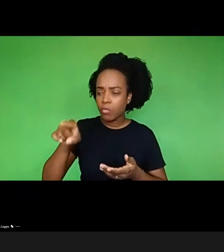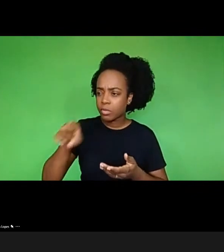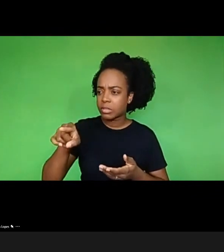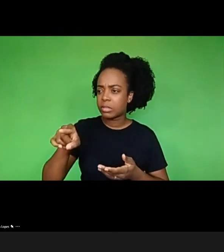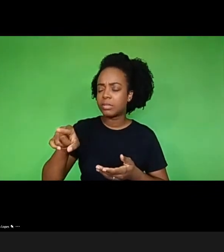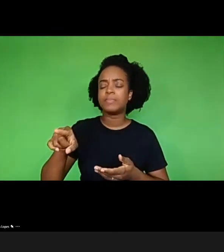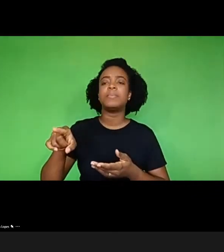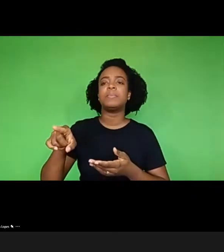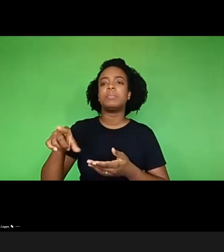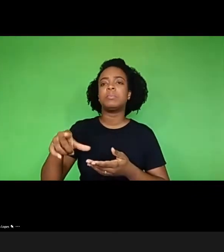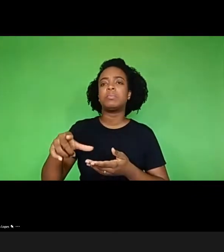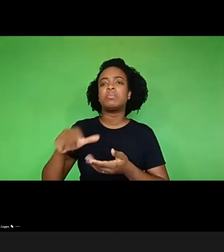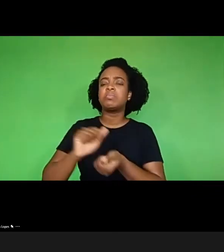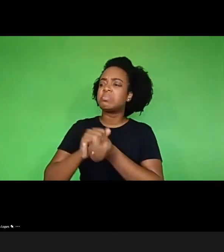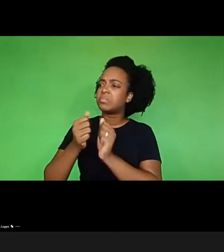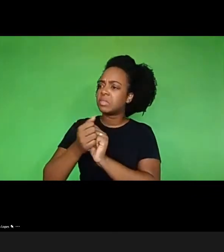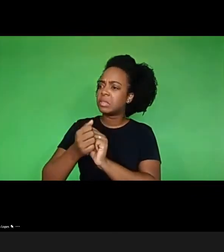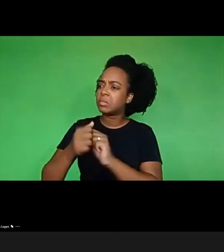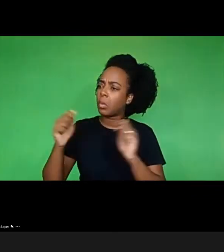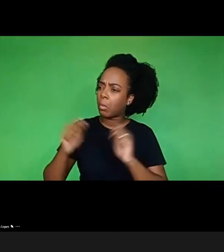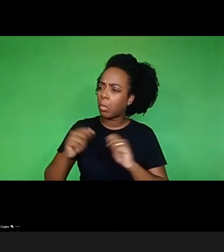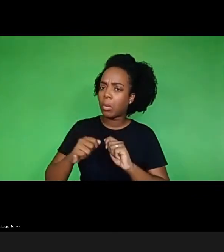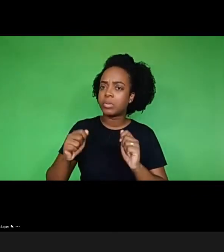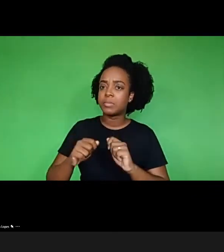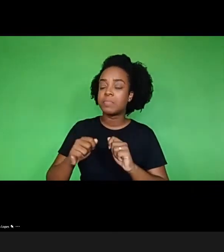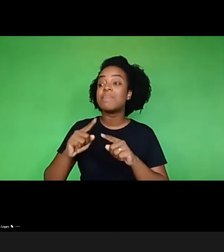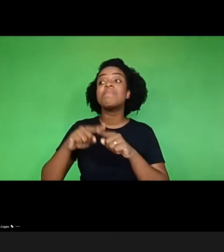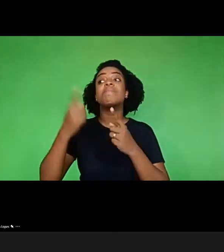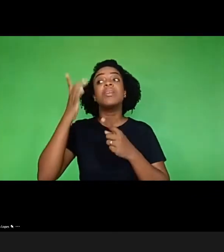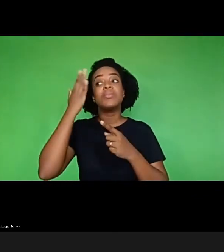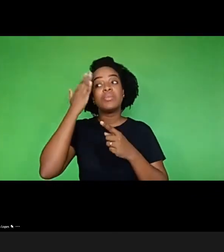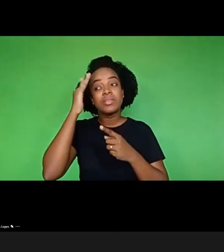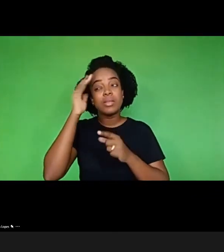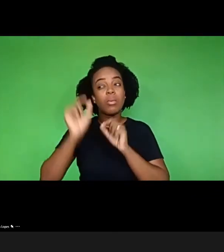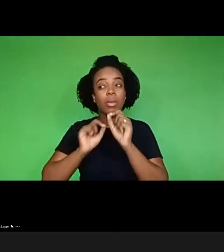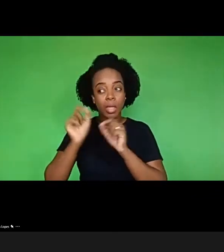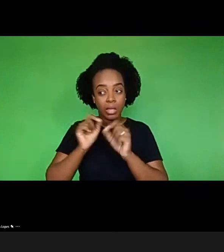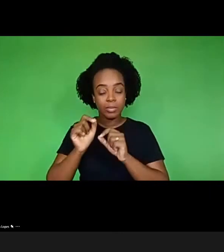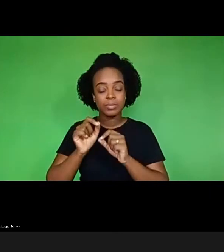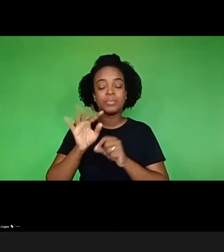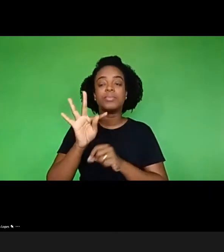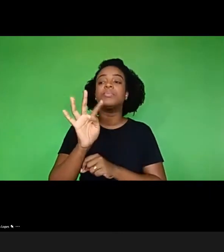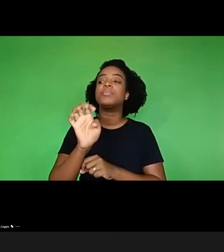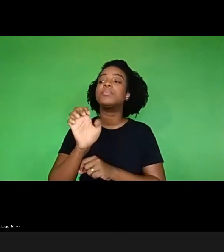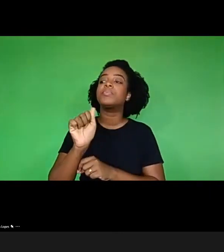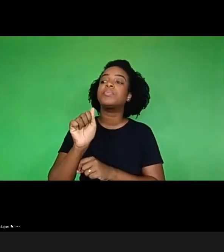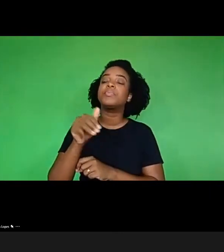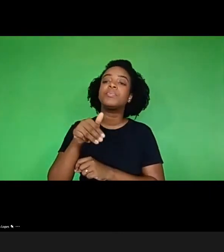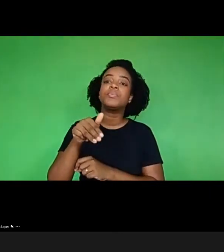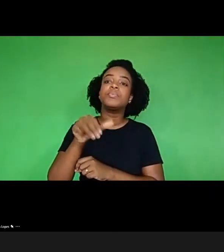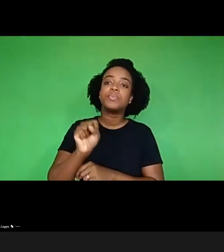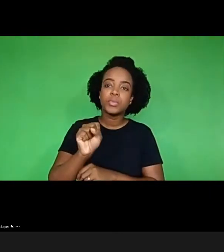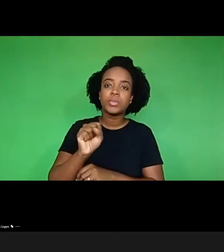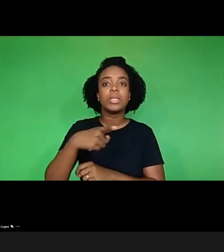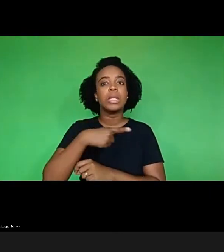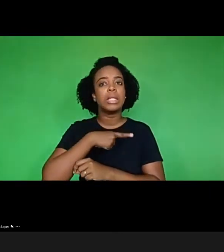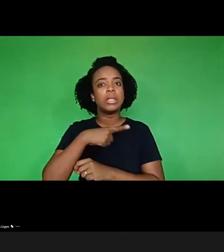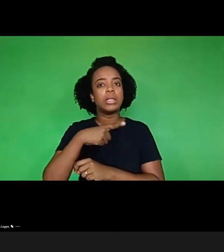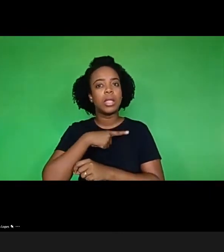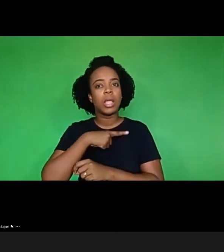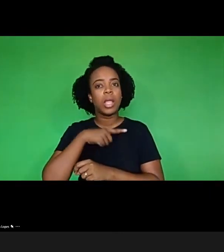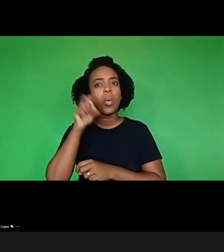poder, mas eu sei que ele já vem com leitor de tela, tá bom? O Microsoft Teams permite essa acessibilidade.